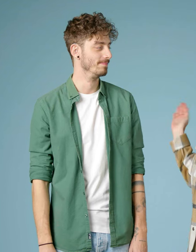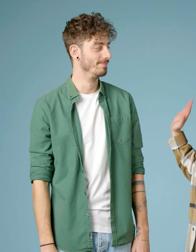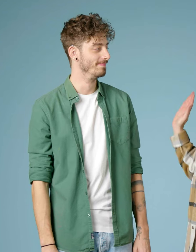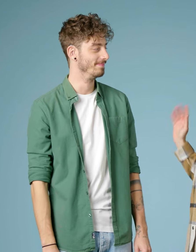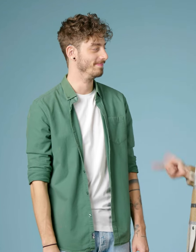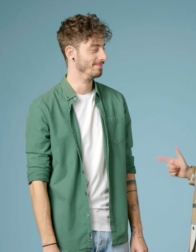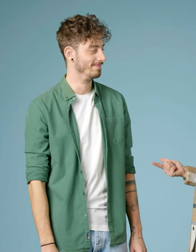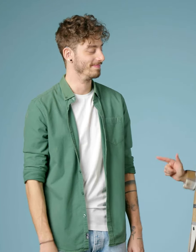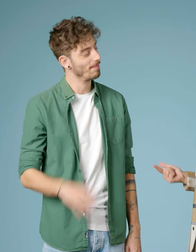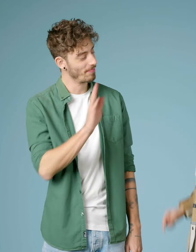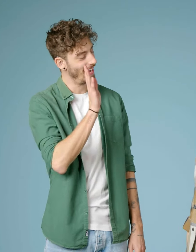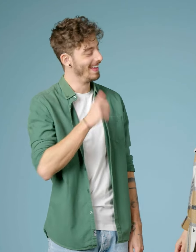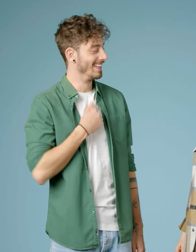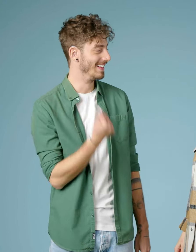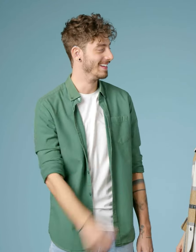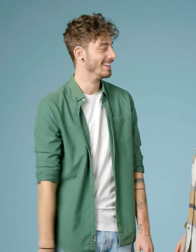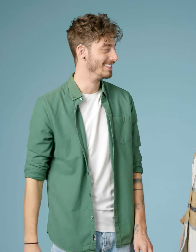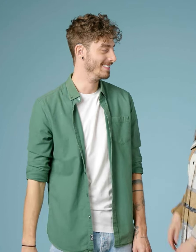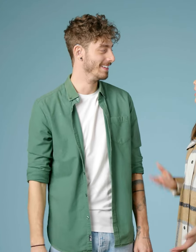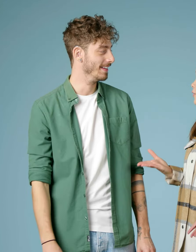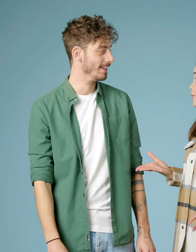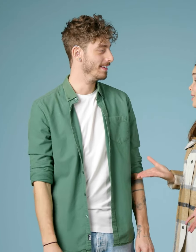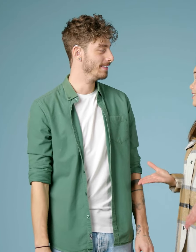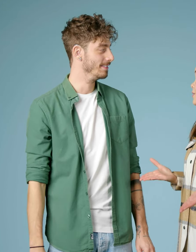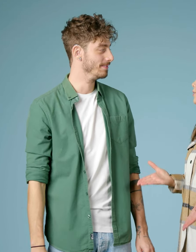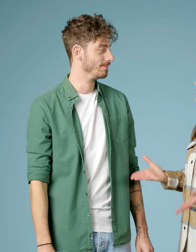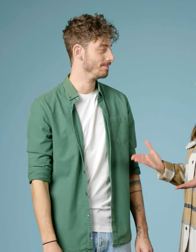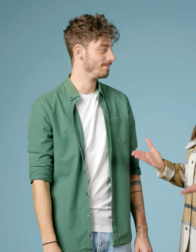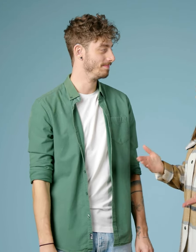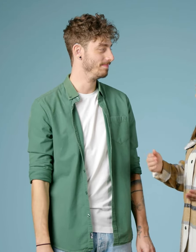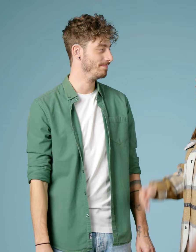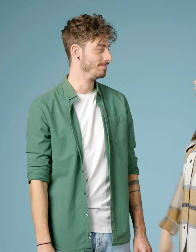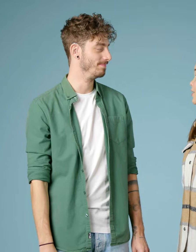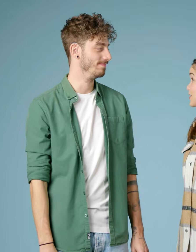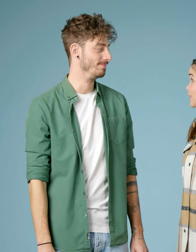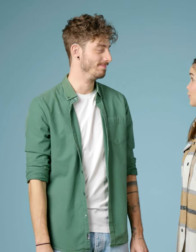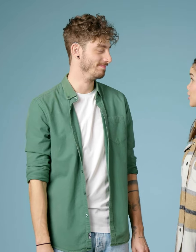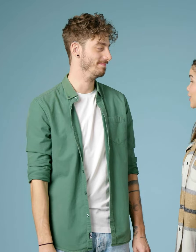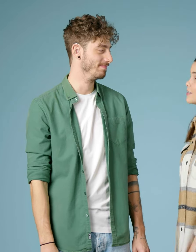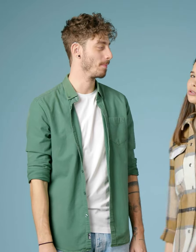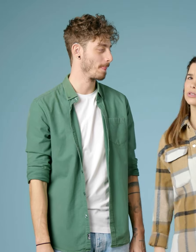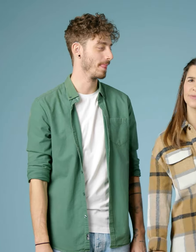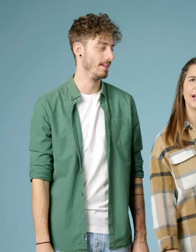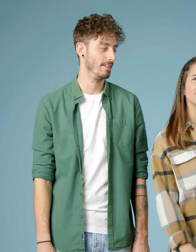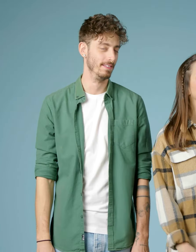hallo Jason hallo Anna ich freue mich dass Du uns in Zukunft auch Haustiere vorstellst und zwar in